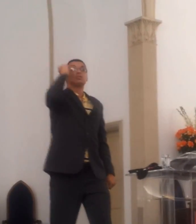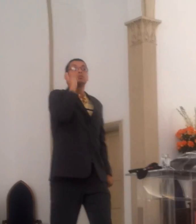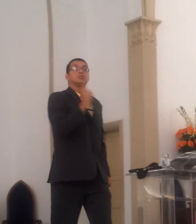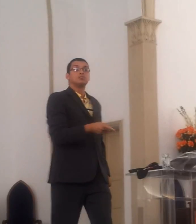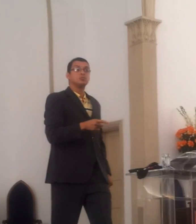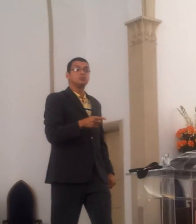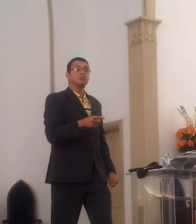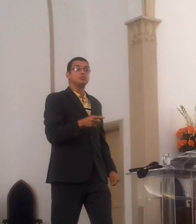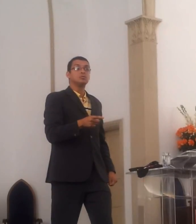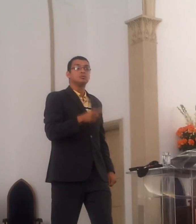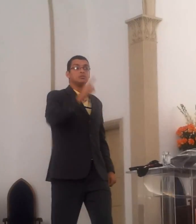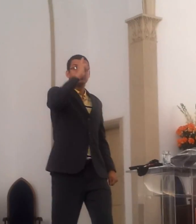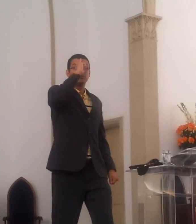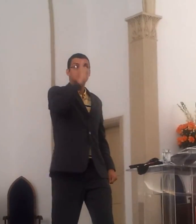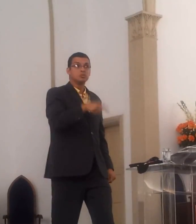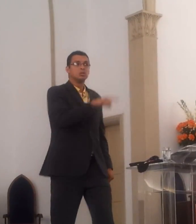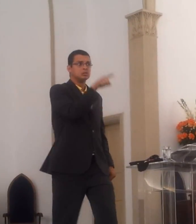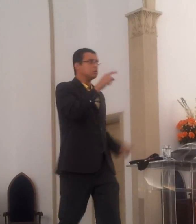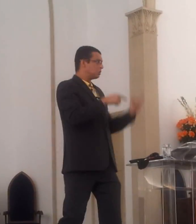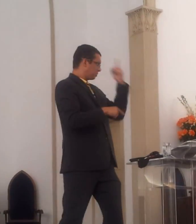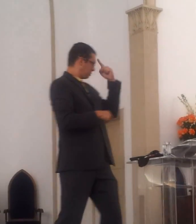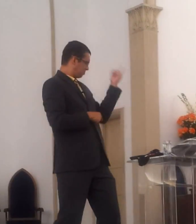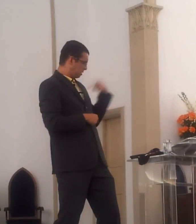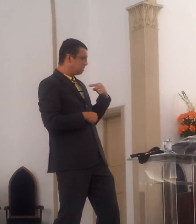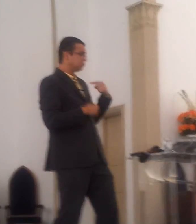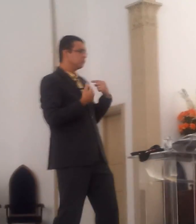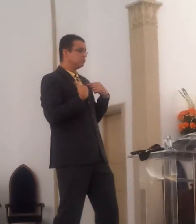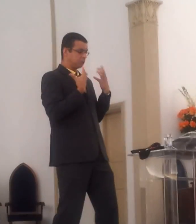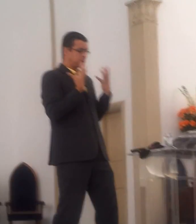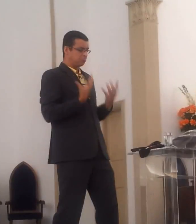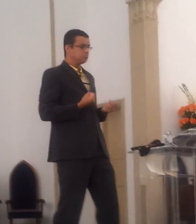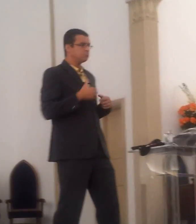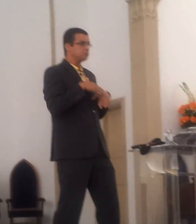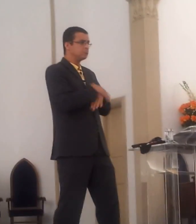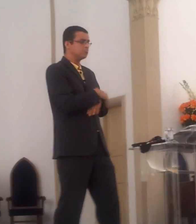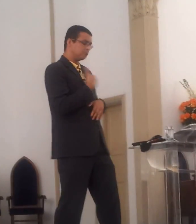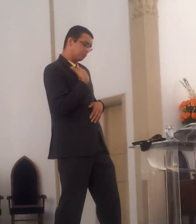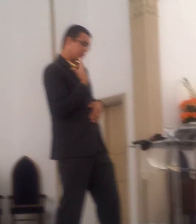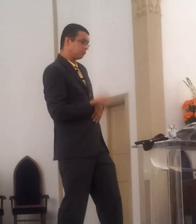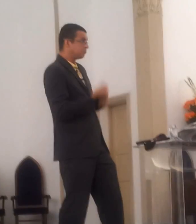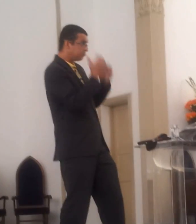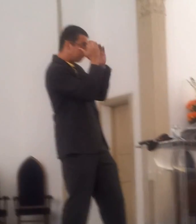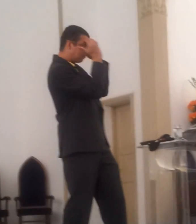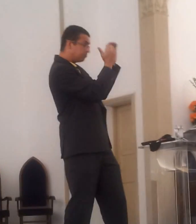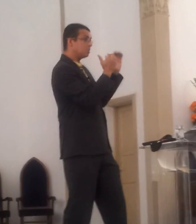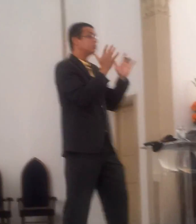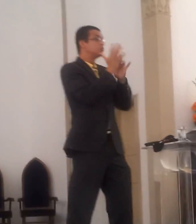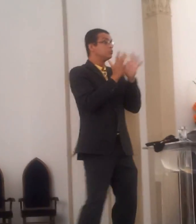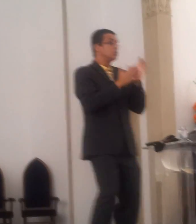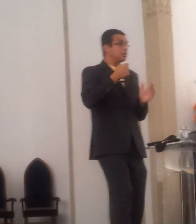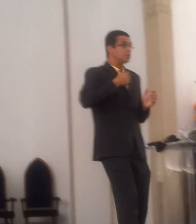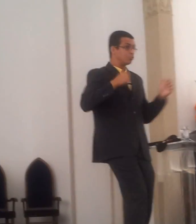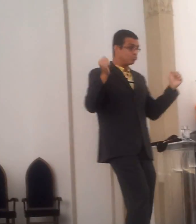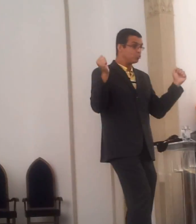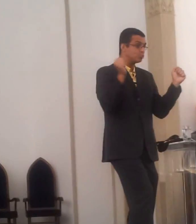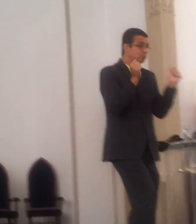Jesus, ele nos mandou. Ele falou assim: olha, Jesus me mandou, eu aceito. Se Jesus me mandou, eu aceito, tenho que obedecer. Então